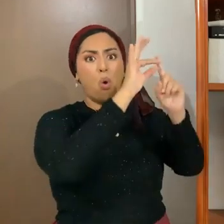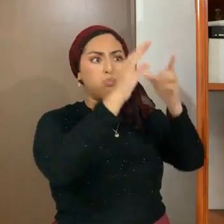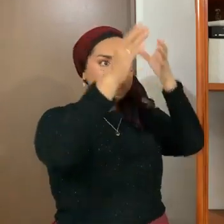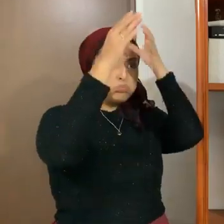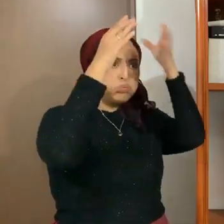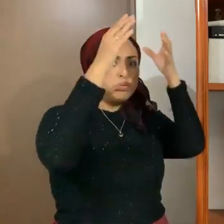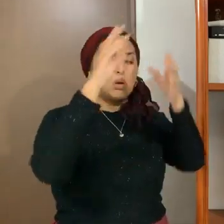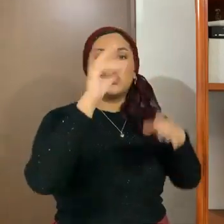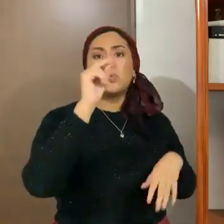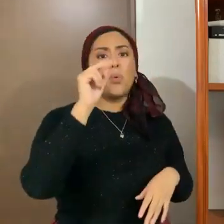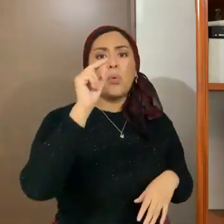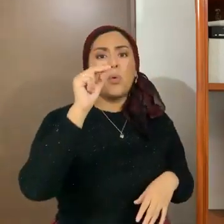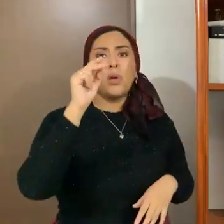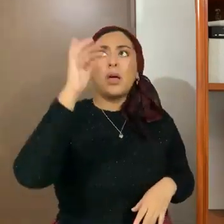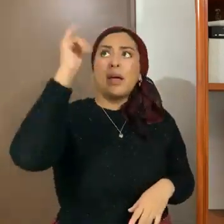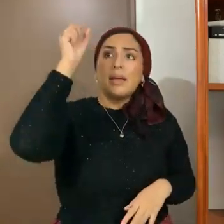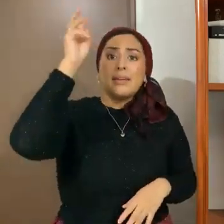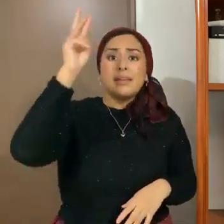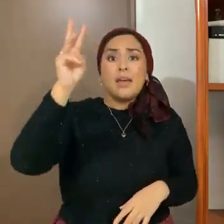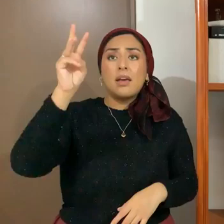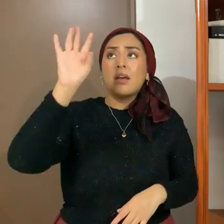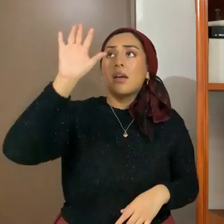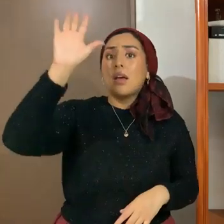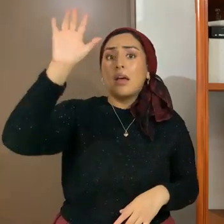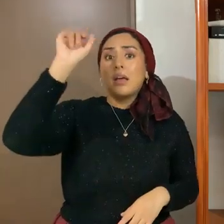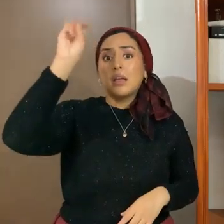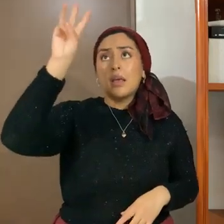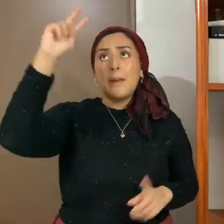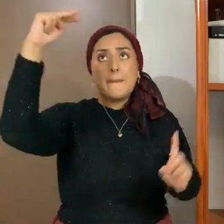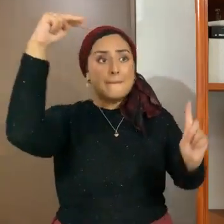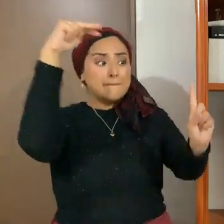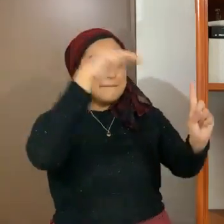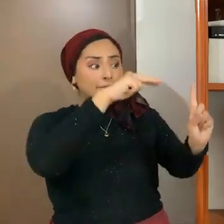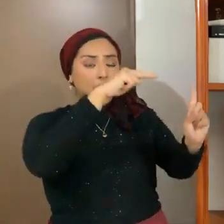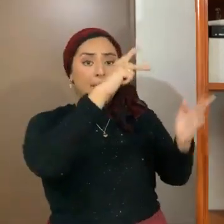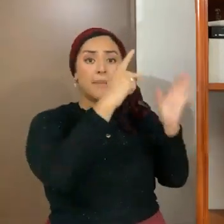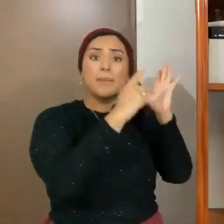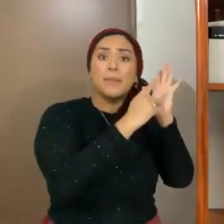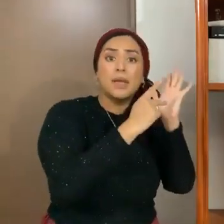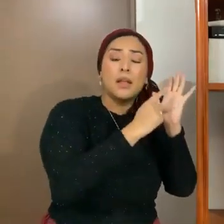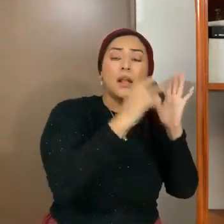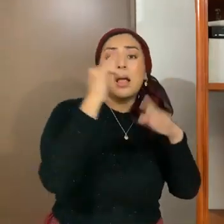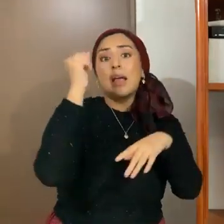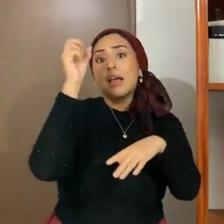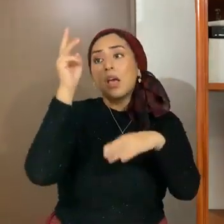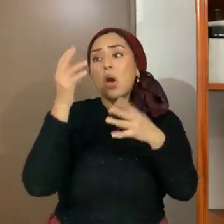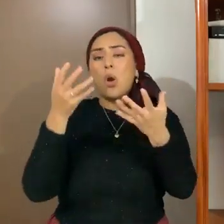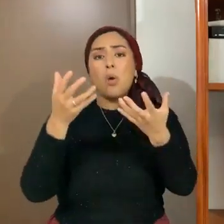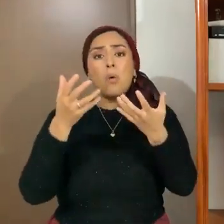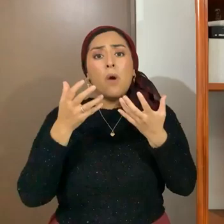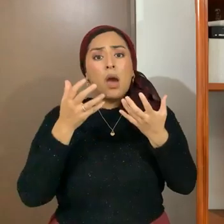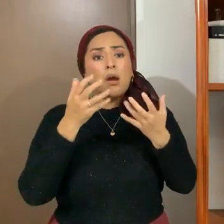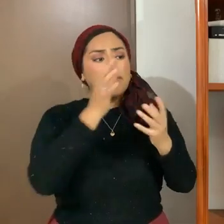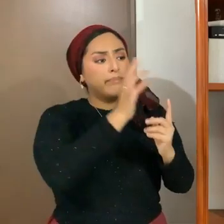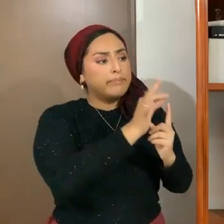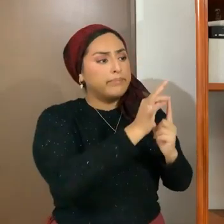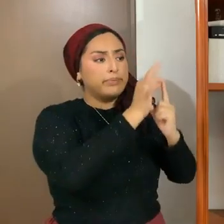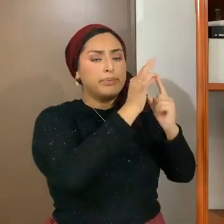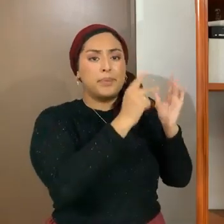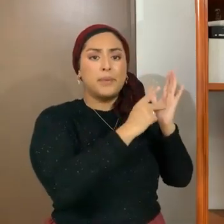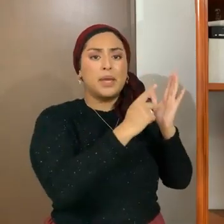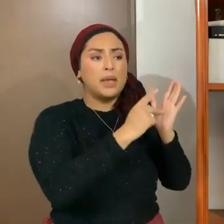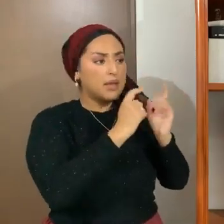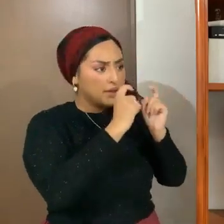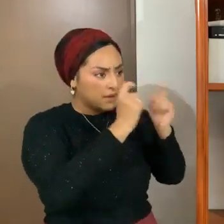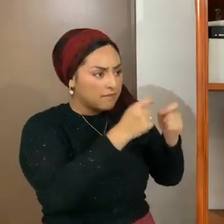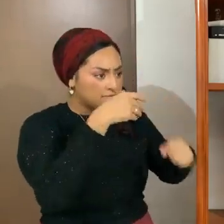porque Yahshua a él, en su corazón le plació escoger a Kefas y le dio poder.